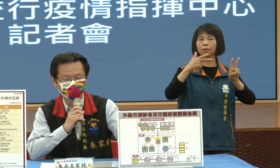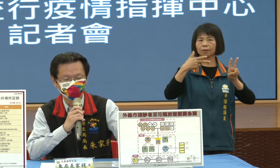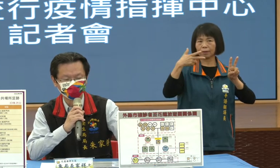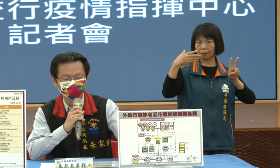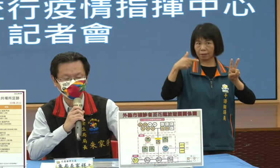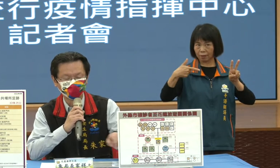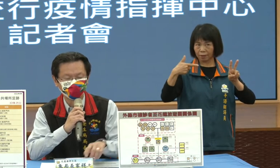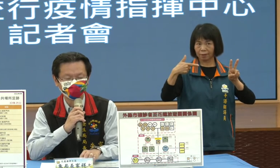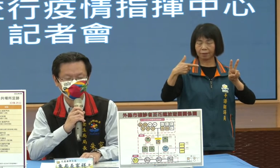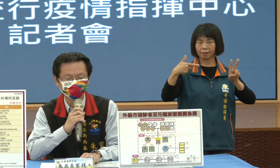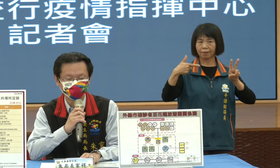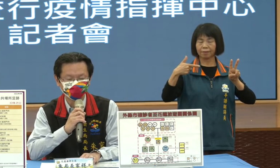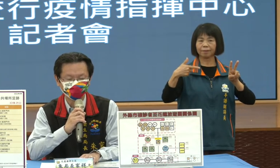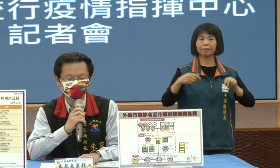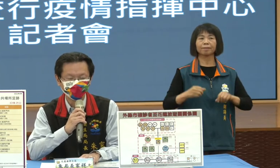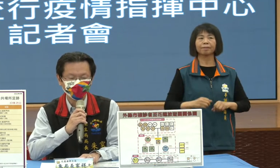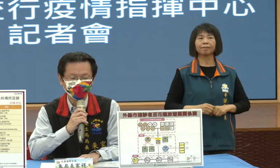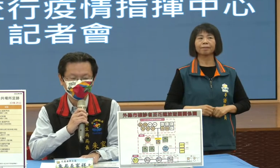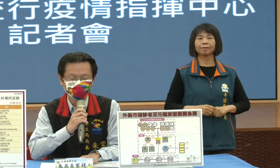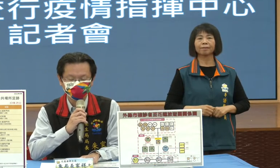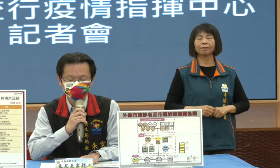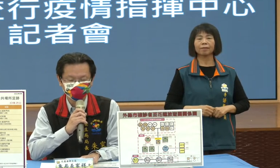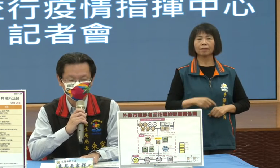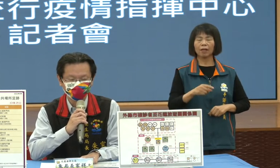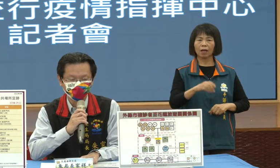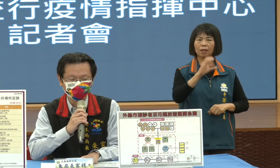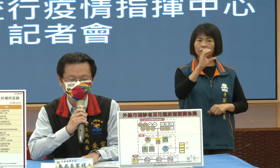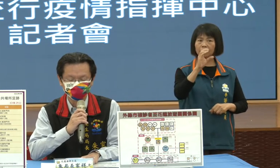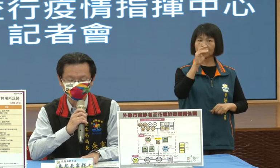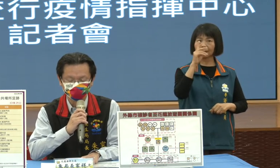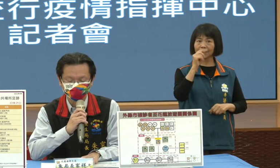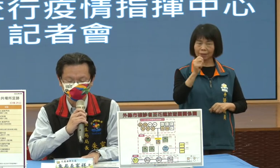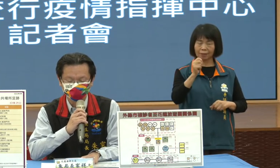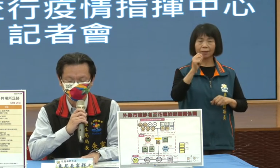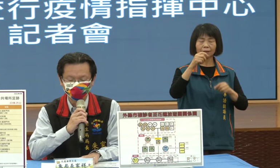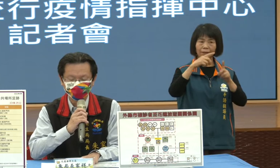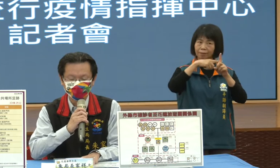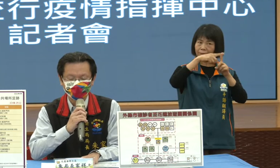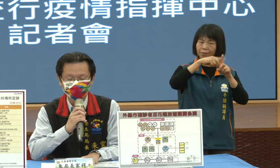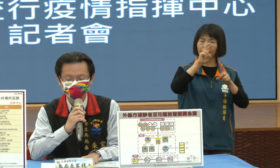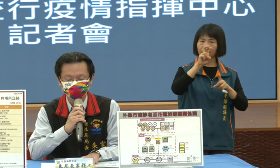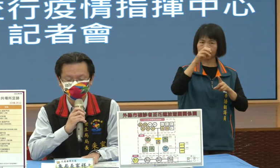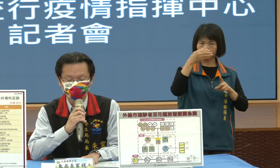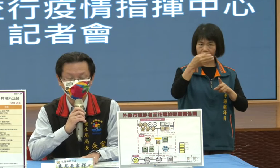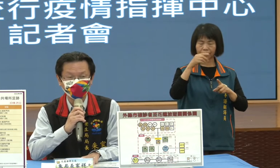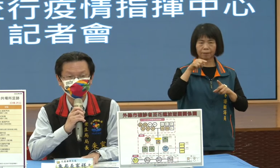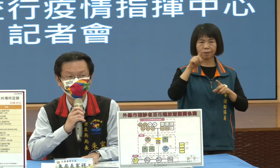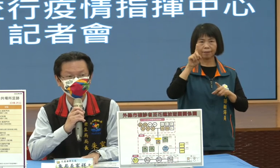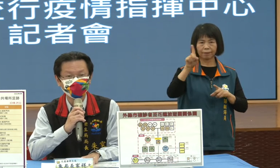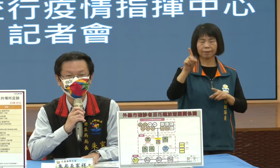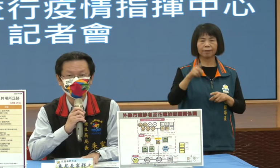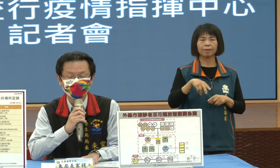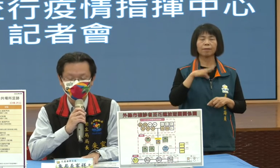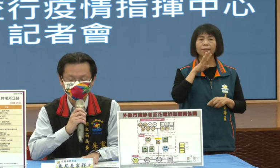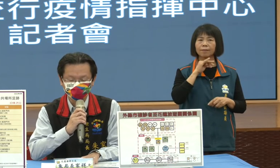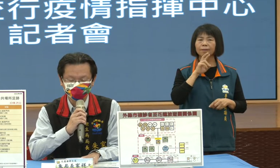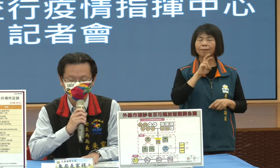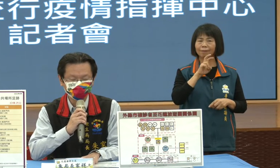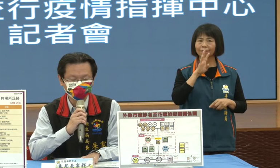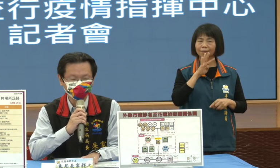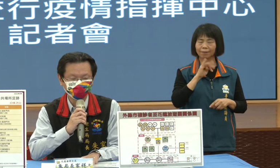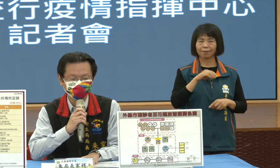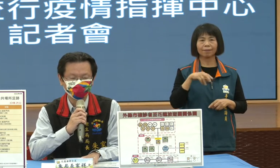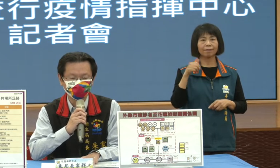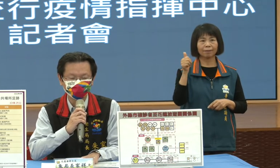24576，好，这个24576 ，CT 值29.1的20多岁的男性，他本